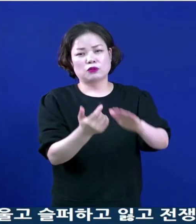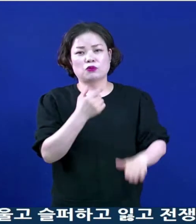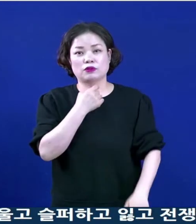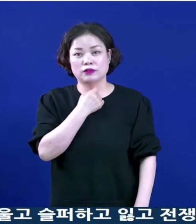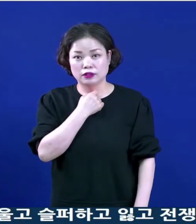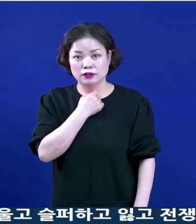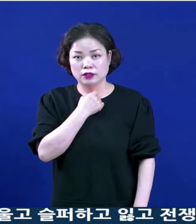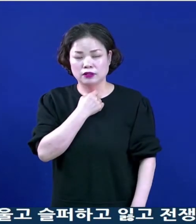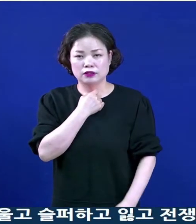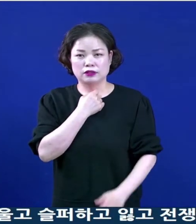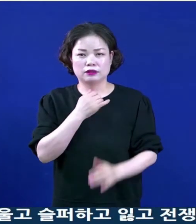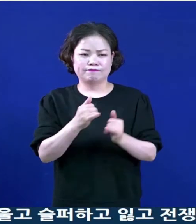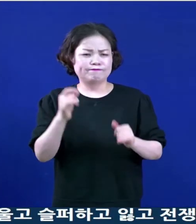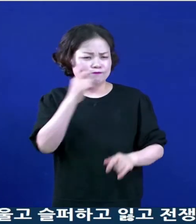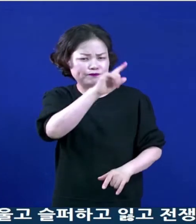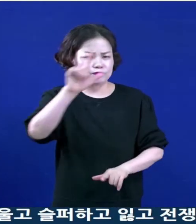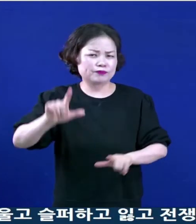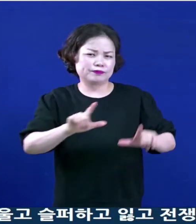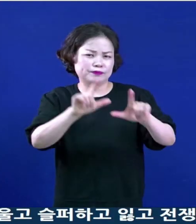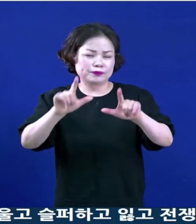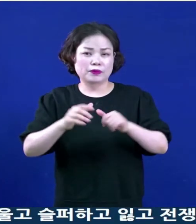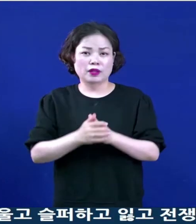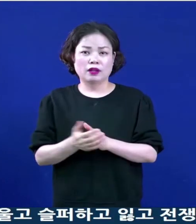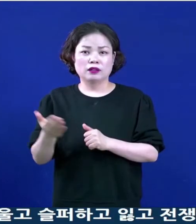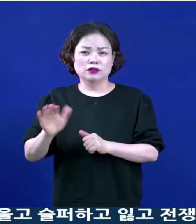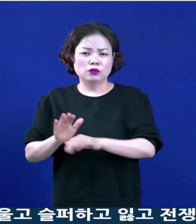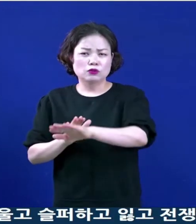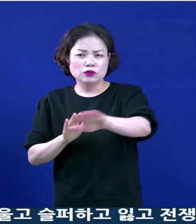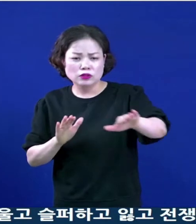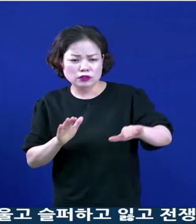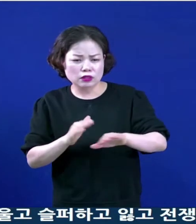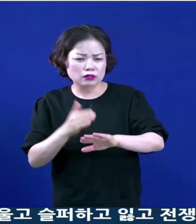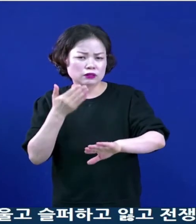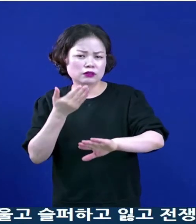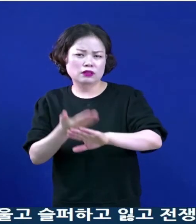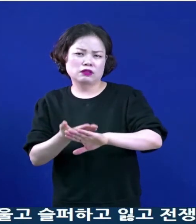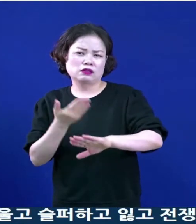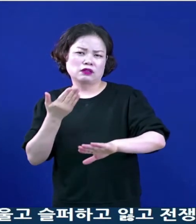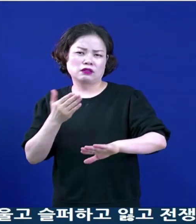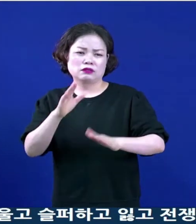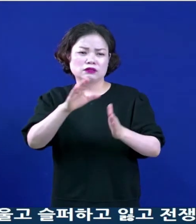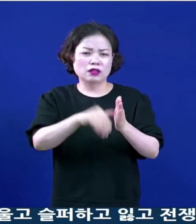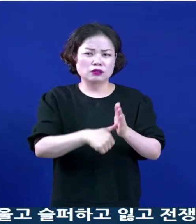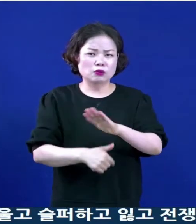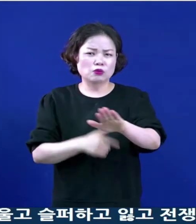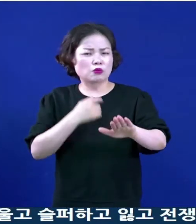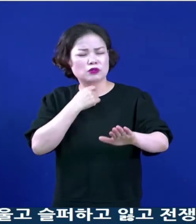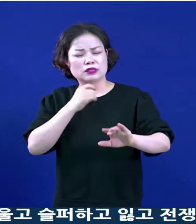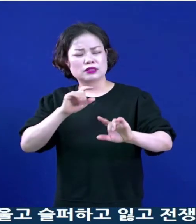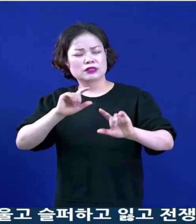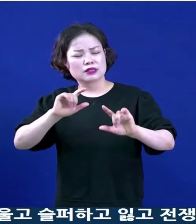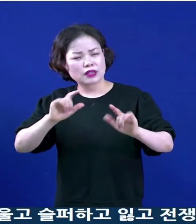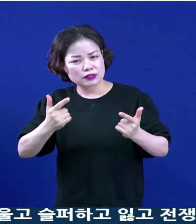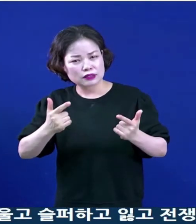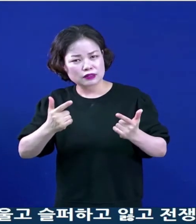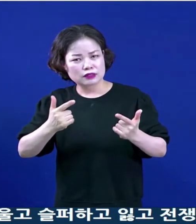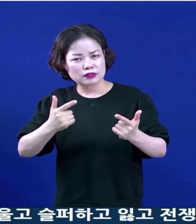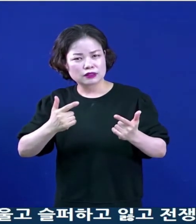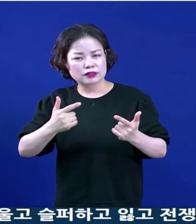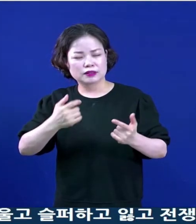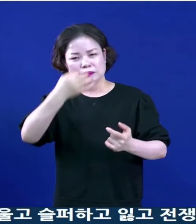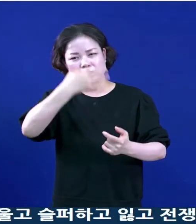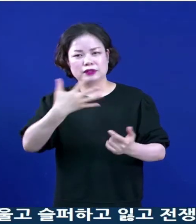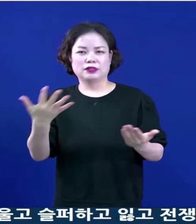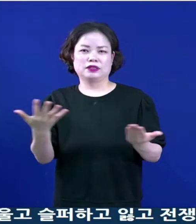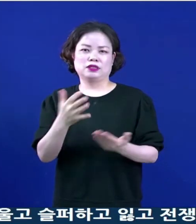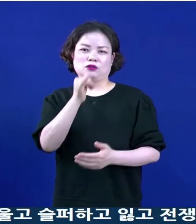것이 인지상정일 것입니다. 그러나 우리가 원하는 바와 다르게 때로는 우리가 원치 않는 불청객이 우리 인생에 찾아올 때가